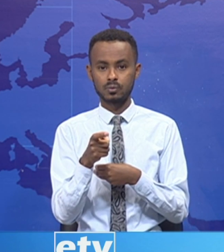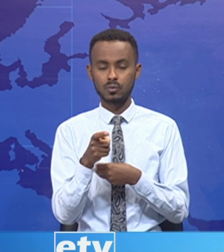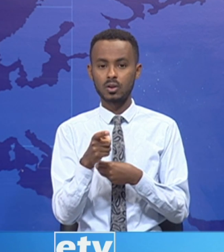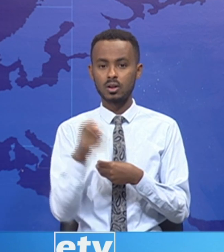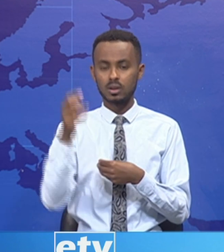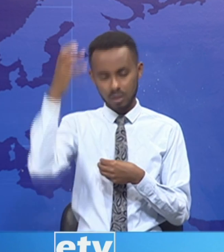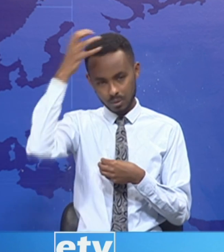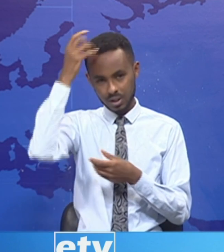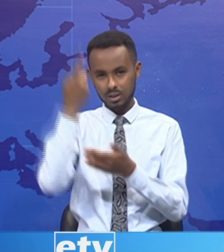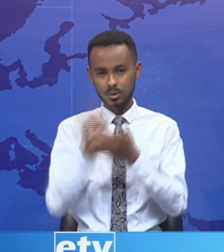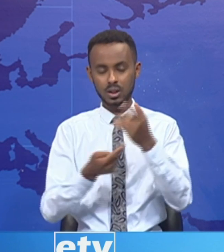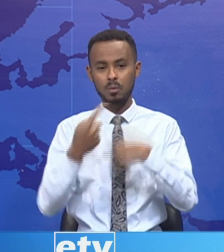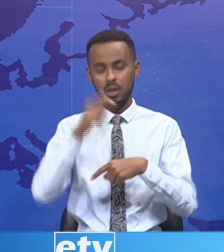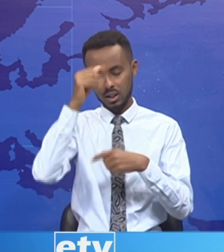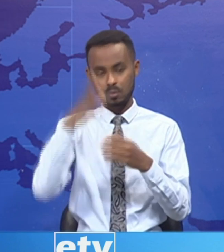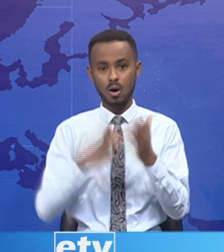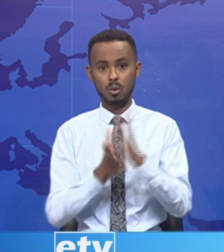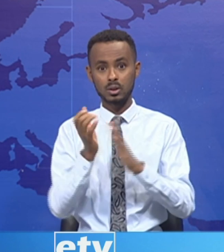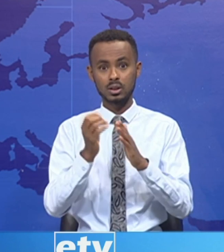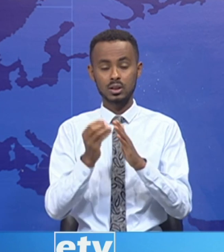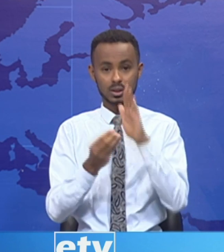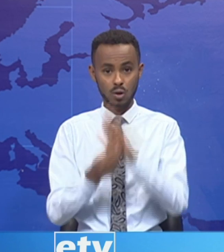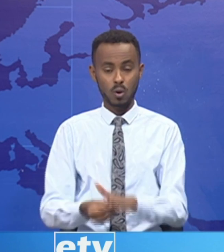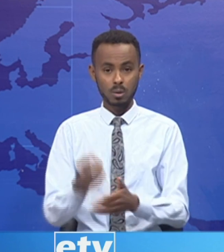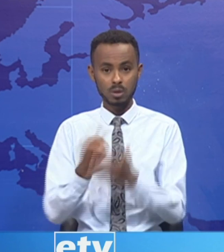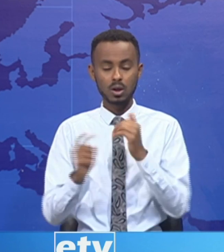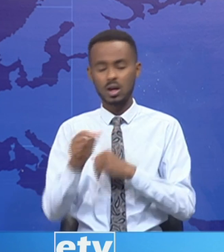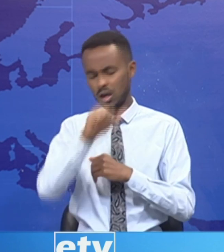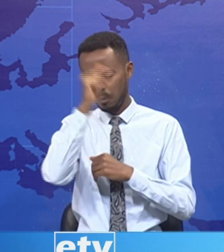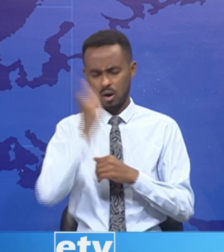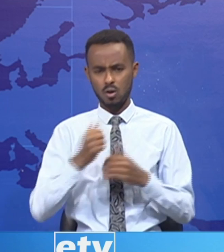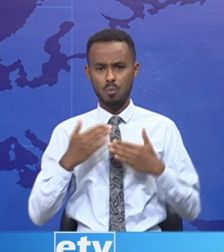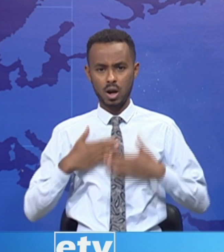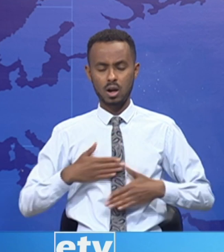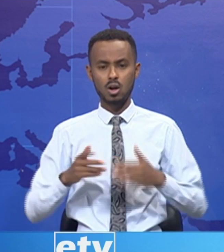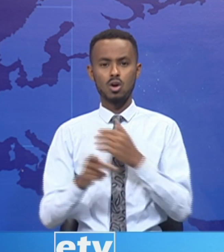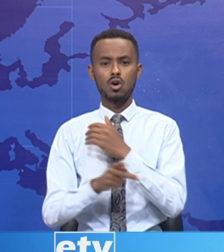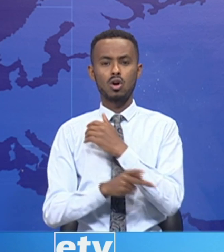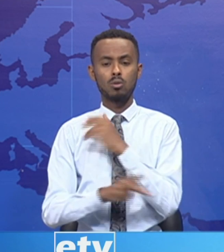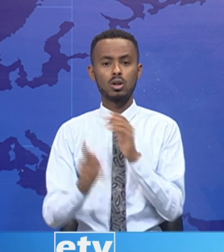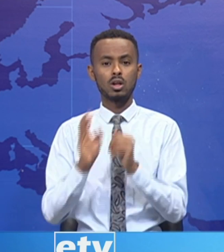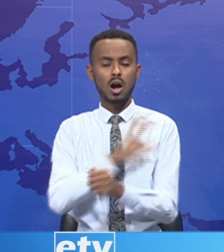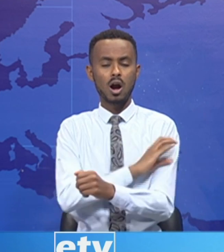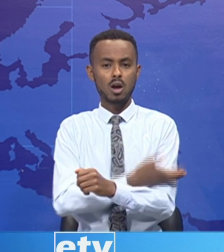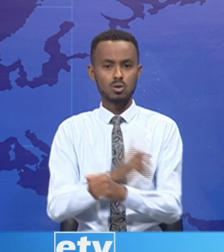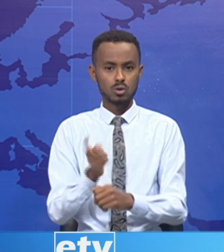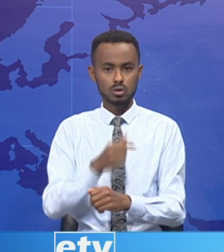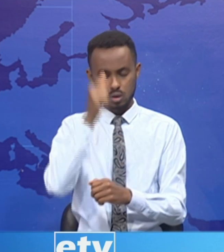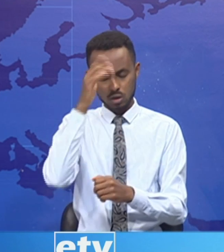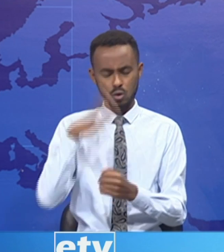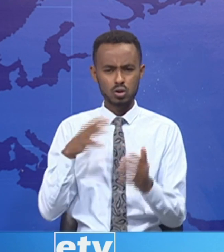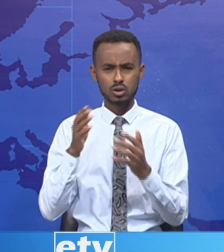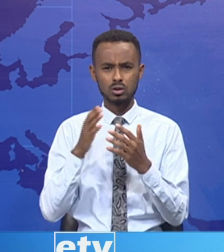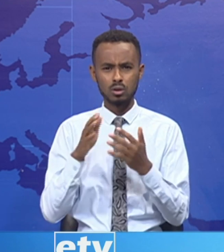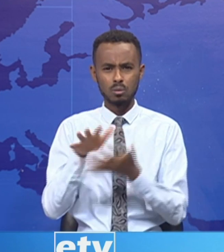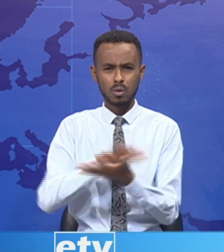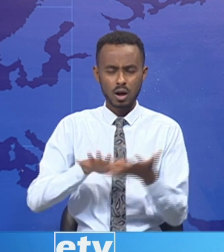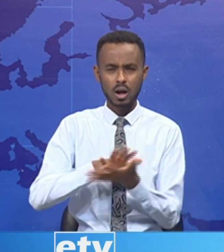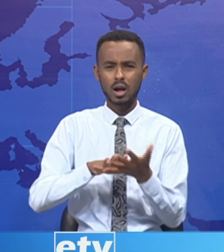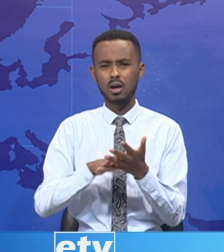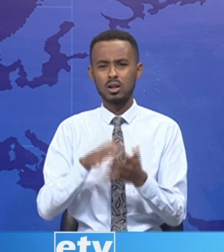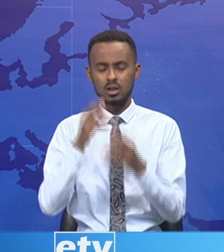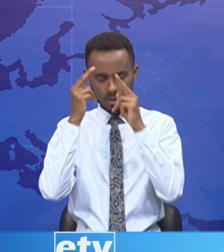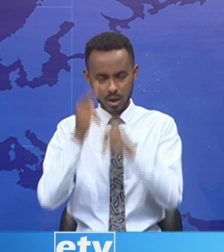ከመንግስት ብቻ የሚመጣ የሰብአዊ መብት ረገጣ ብቻ ሳይሆን ከማንኛውም አካል ከፖለቲካ ኃይሎች ሊሆን ይችላል። ሰዎችን ማዋከብ፣ ክብራቸውን መንካት፣